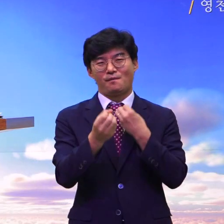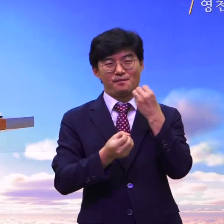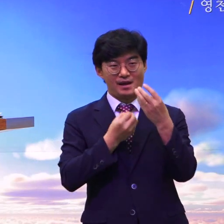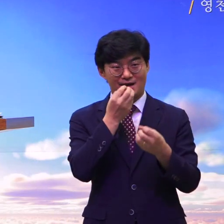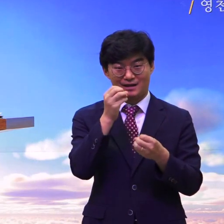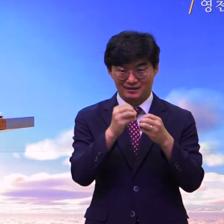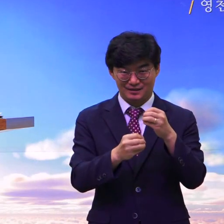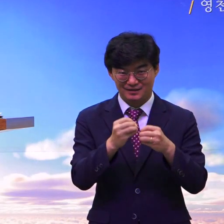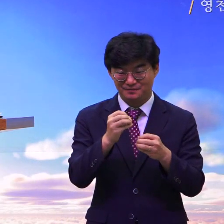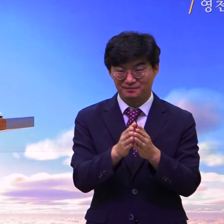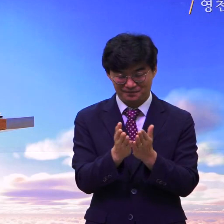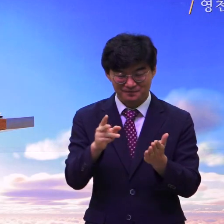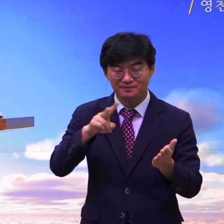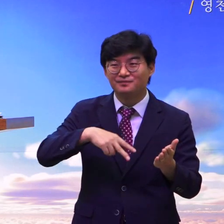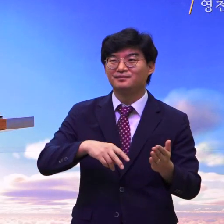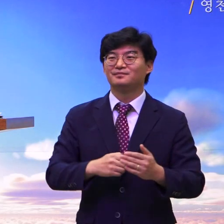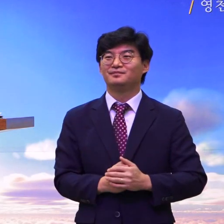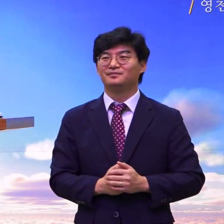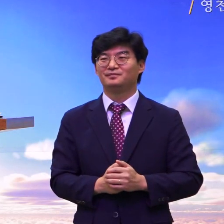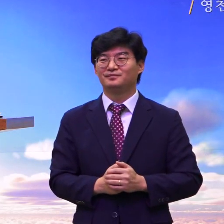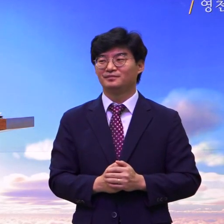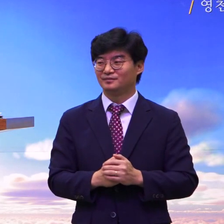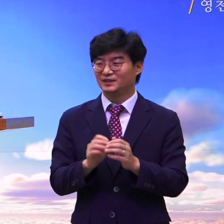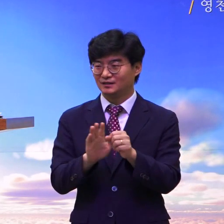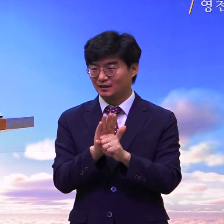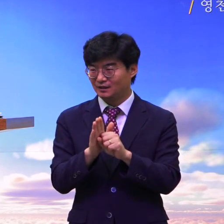것입니다. 사랑하는 영천제일 가족